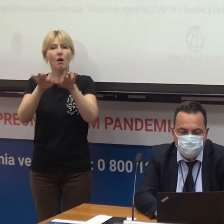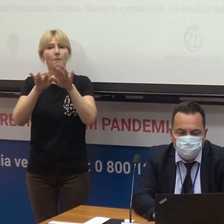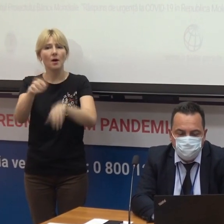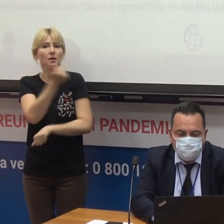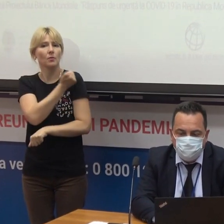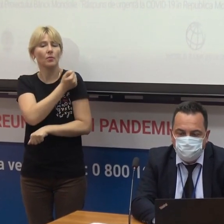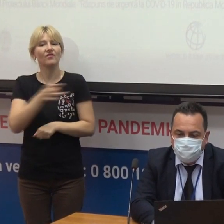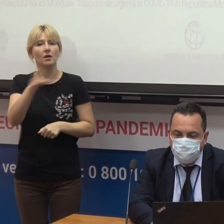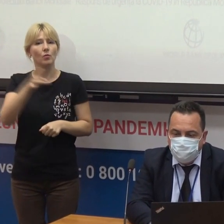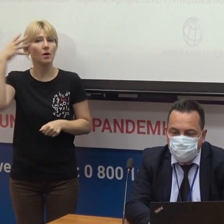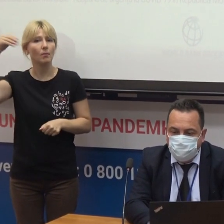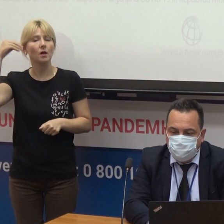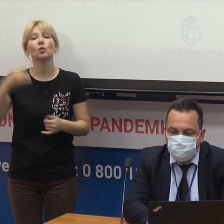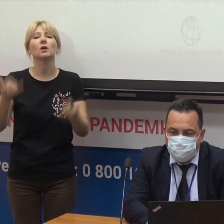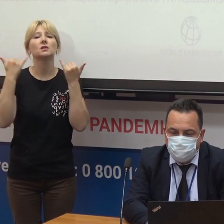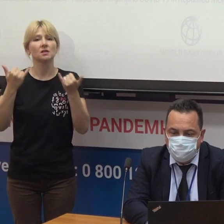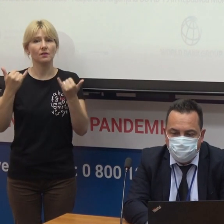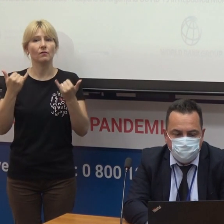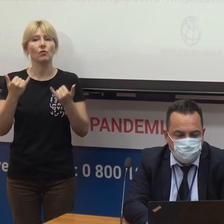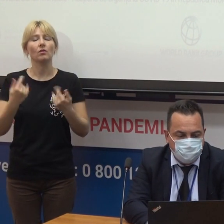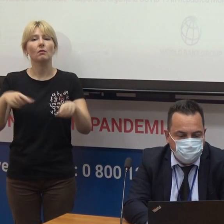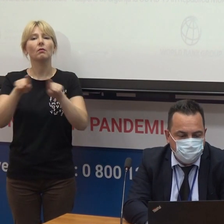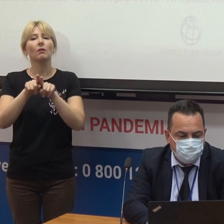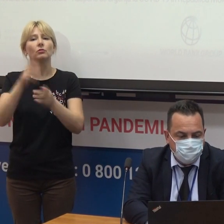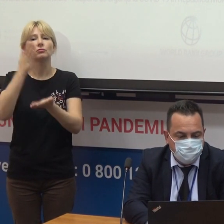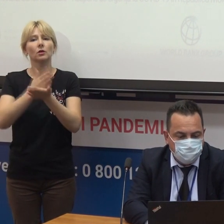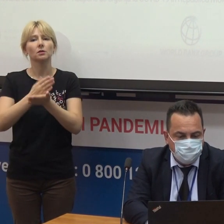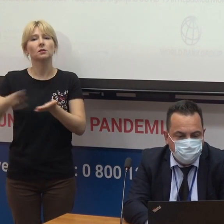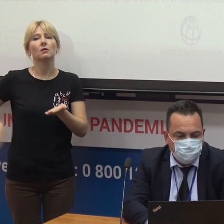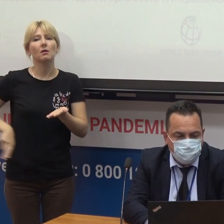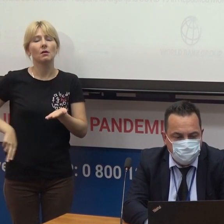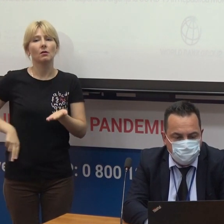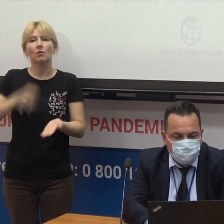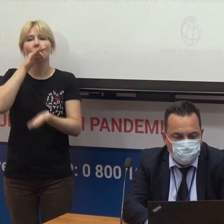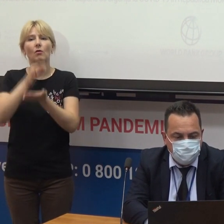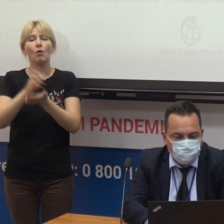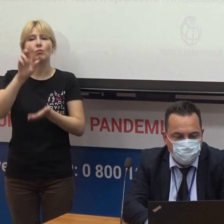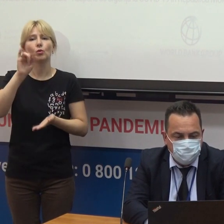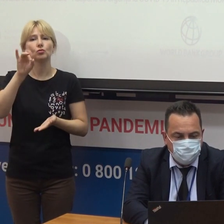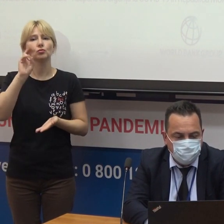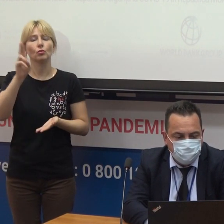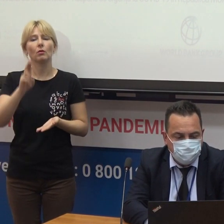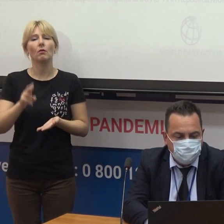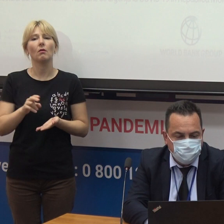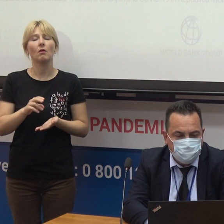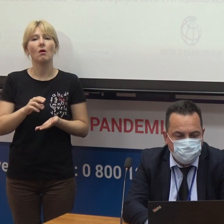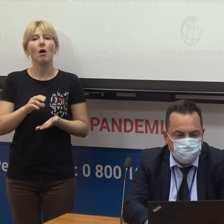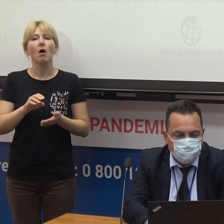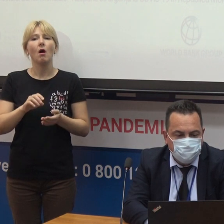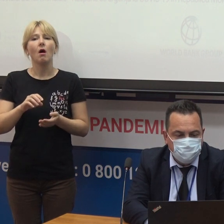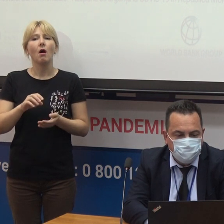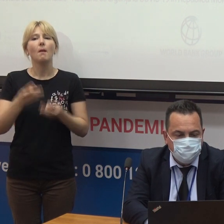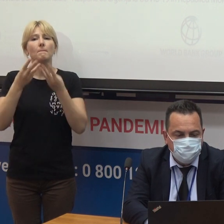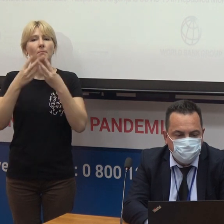Moldova. Astăzi împreună cu noi este domnul director Vasile Guștiuc, directorul interimar al Agenției